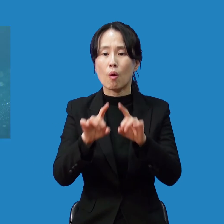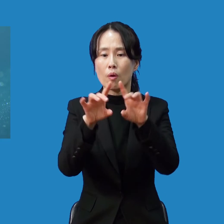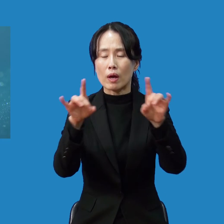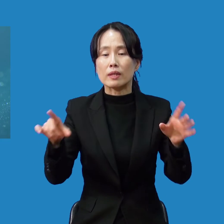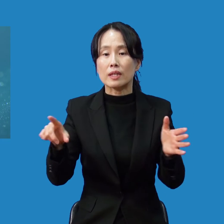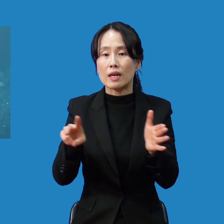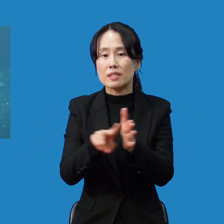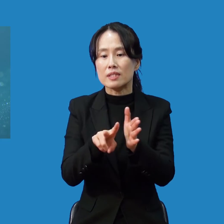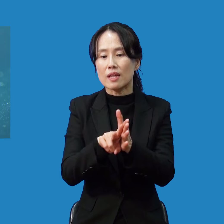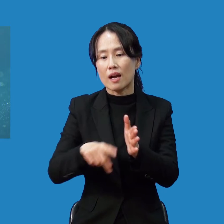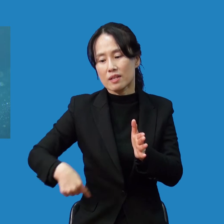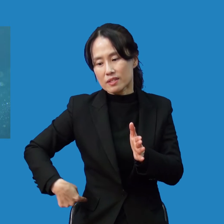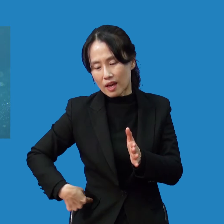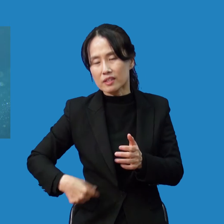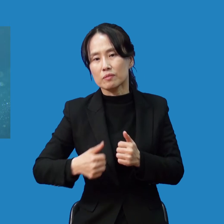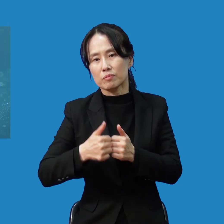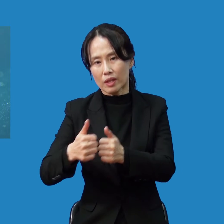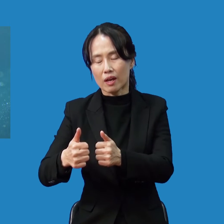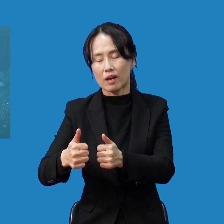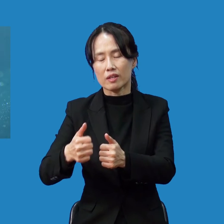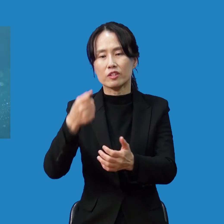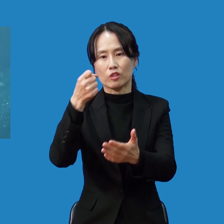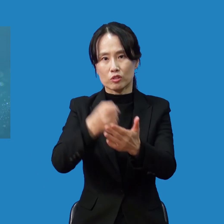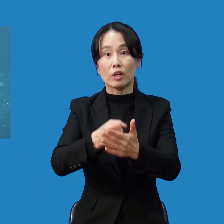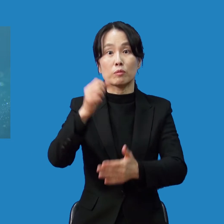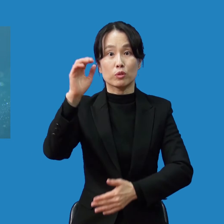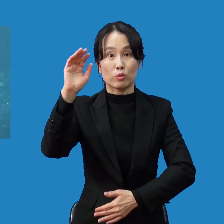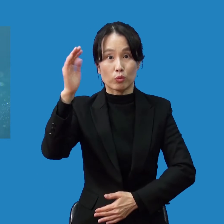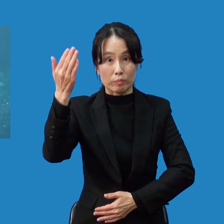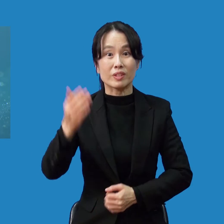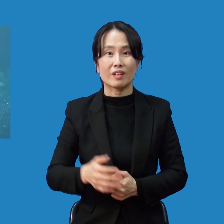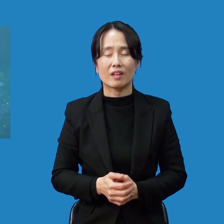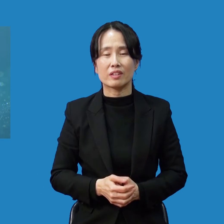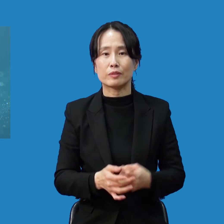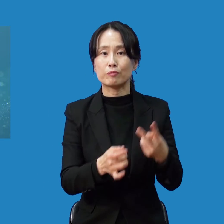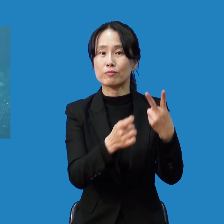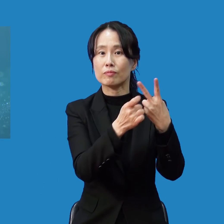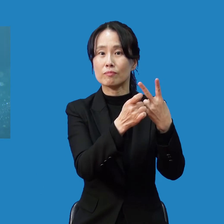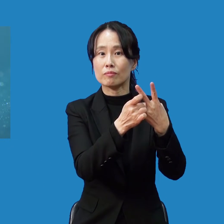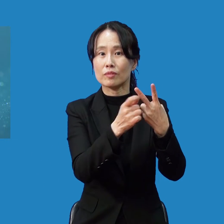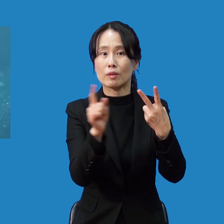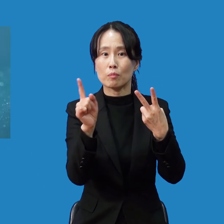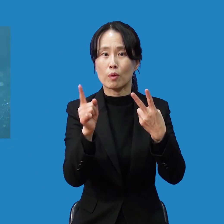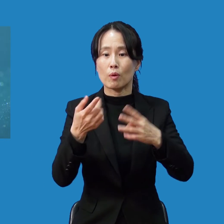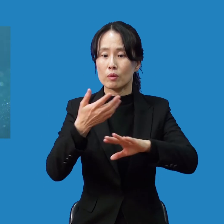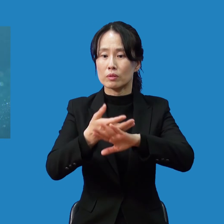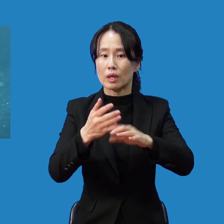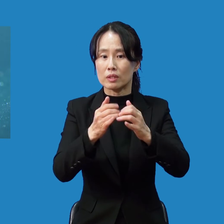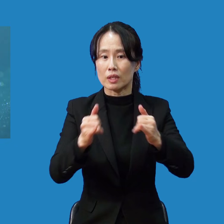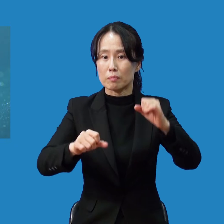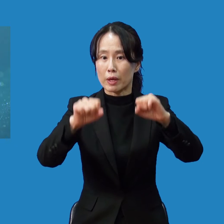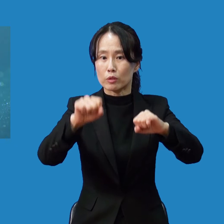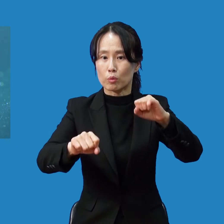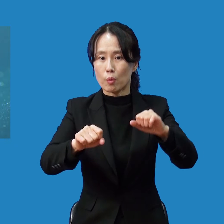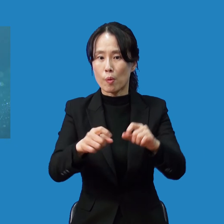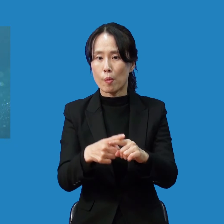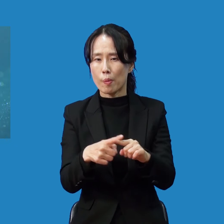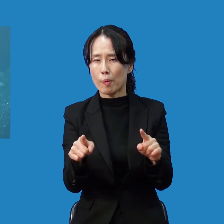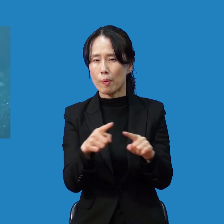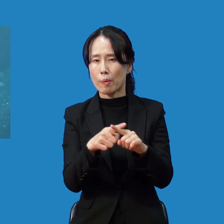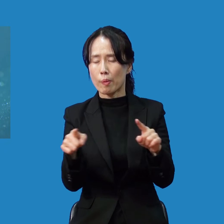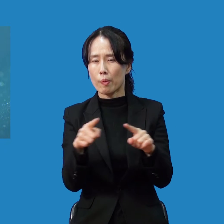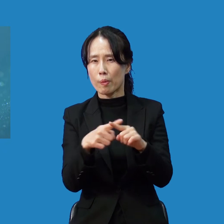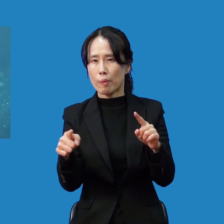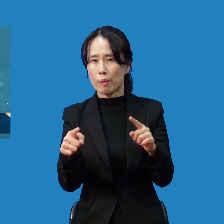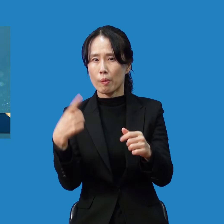결정해서 하면 된다는 것입니다. 둘째는 다른 사람의 행위를 비판해서는 안 됩니다.